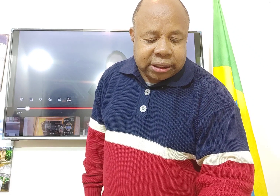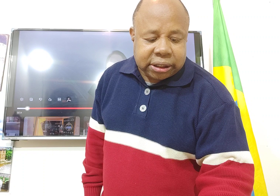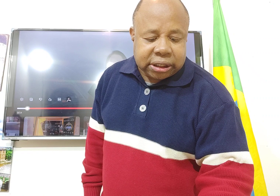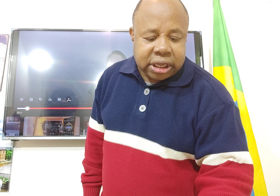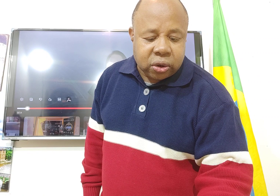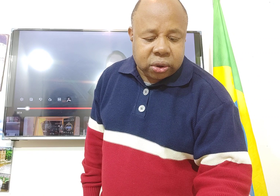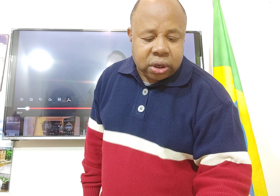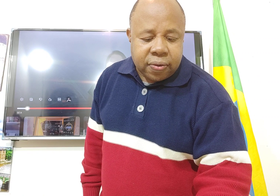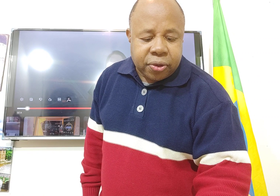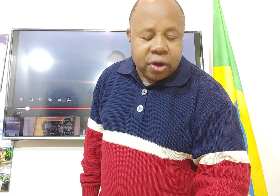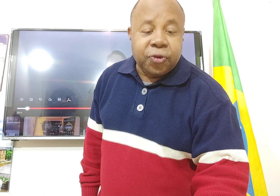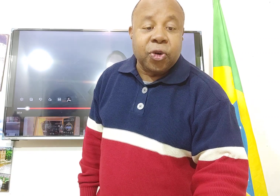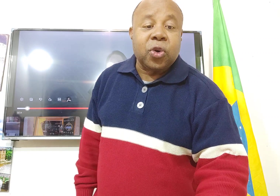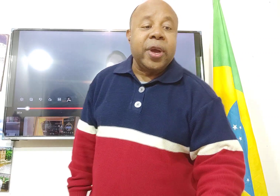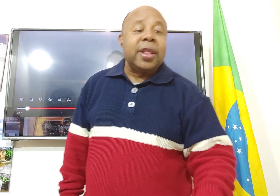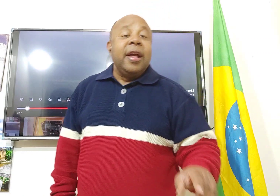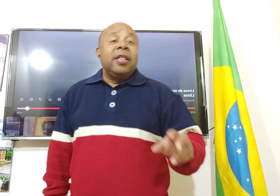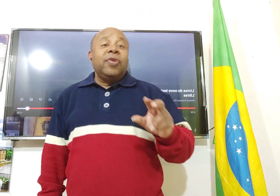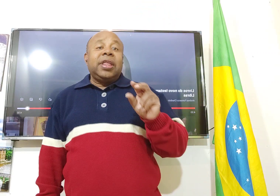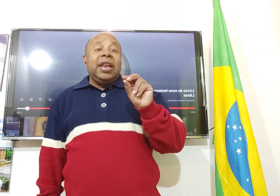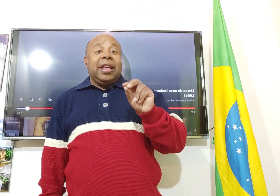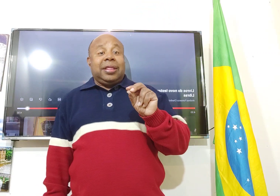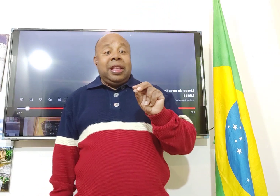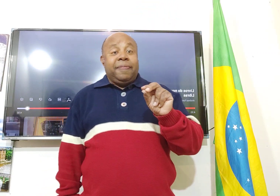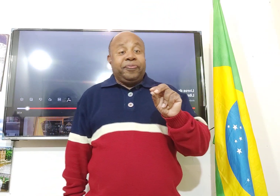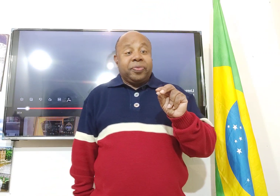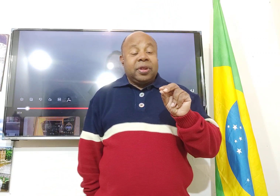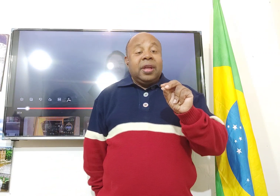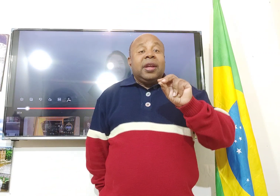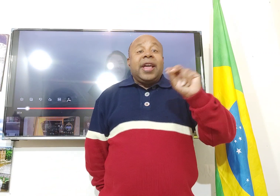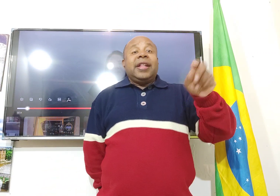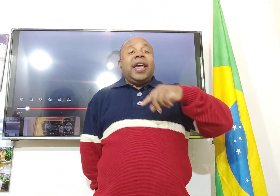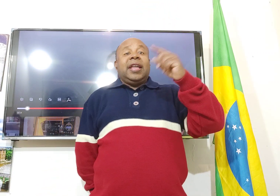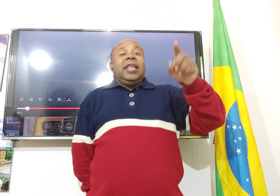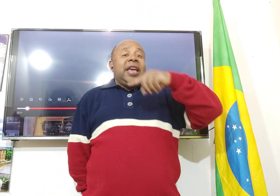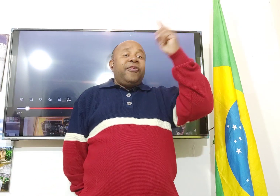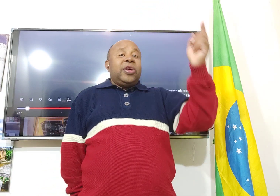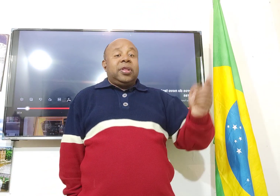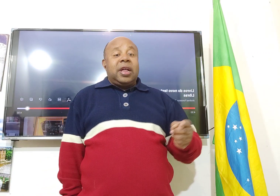se Deus não for com ele. Se você ler assim, tem a ideia que ninguém faz um sinal.